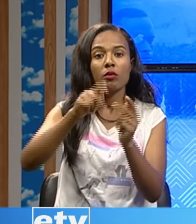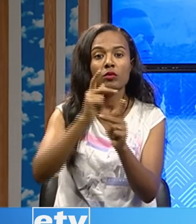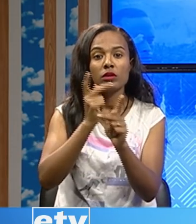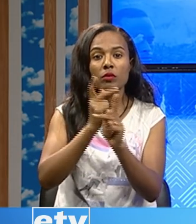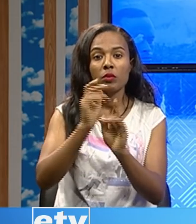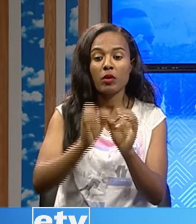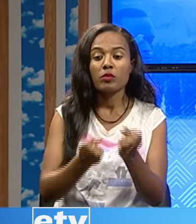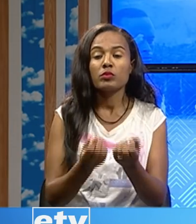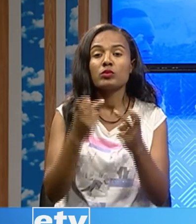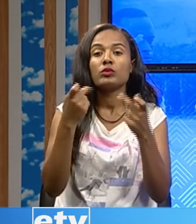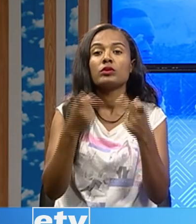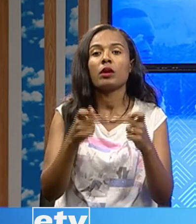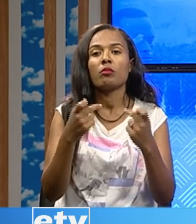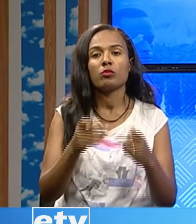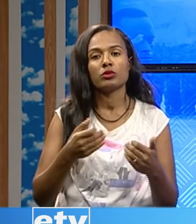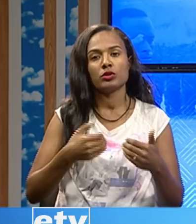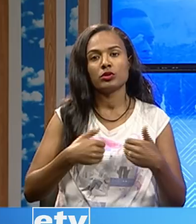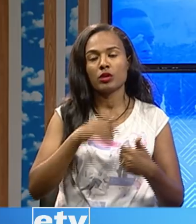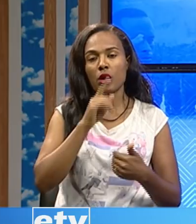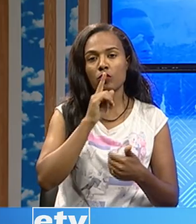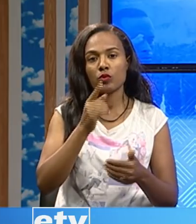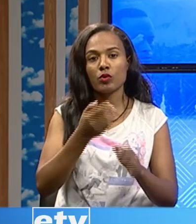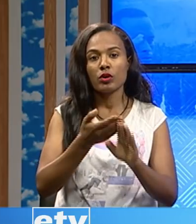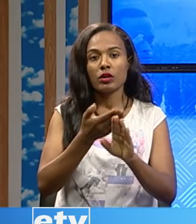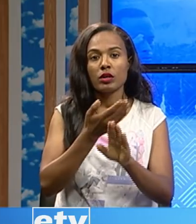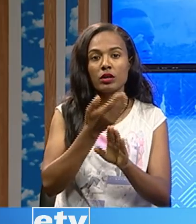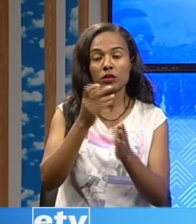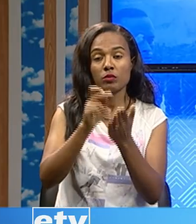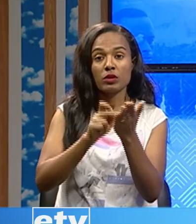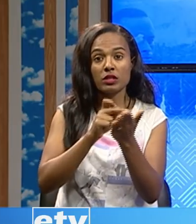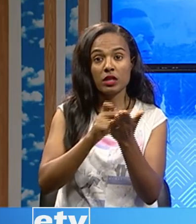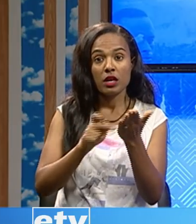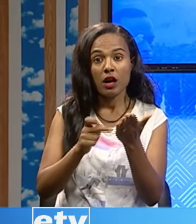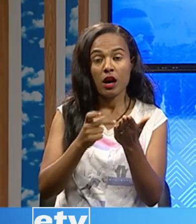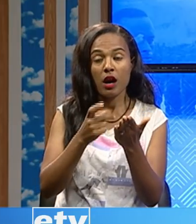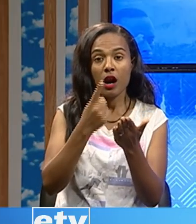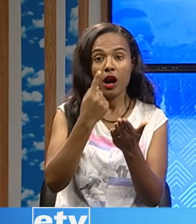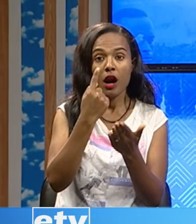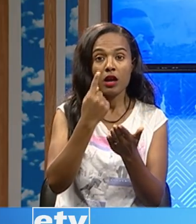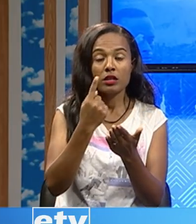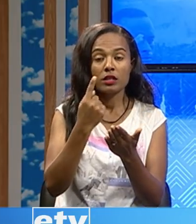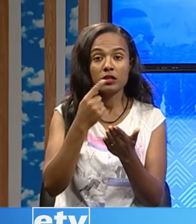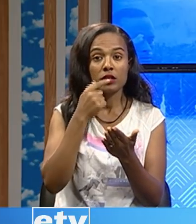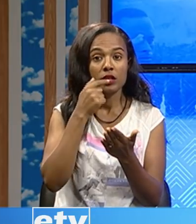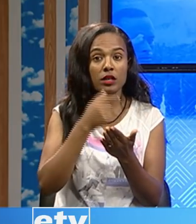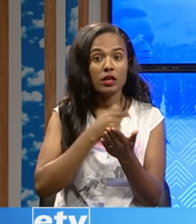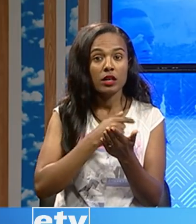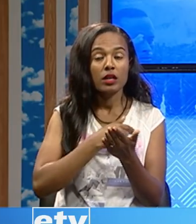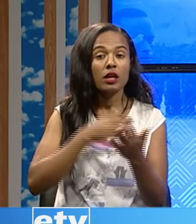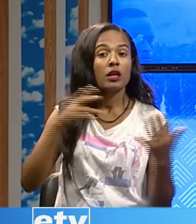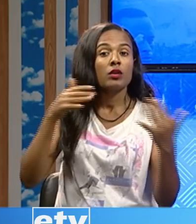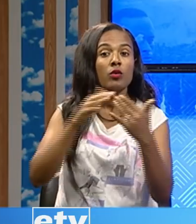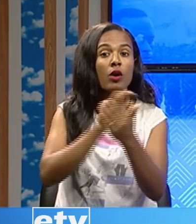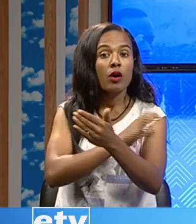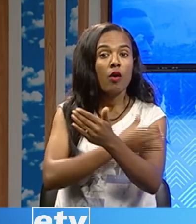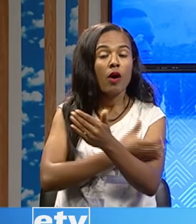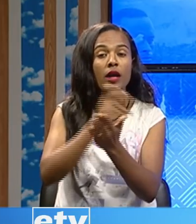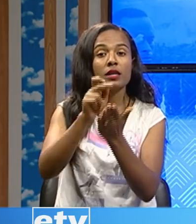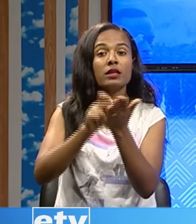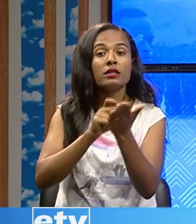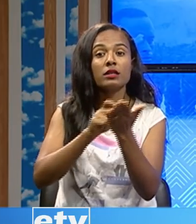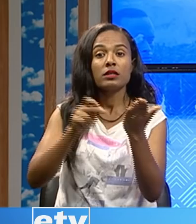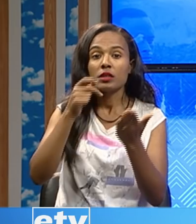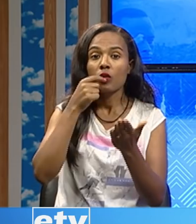ብዙ ድራማዎች ስላሉ ቀደም ዳው ደሴ ላይ ለምሳሌ አንዲት ሬጅመንት ኮማንዶን የተዋጋው ኃይል ደሴ ነዋሪ ነው